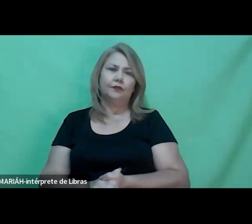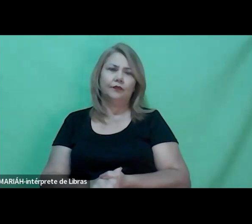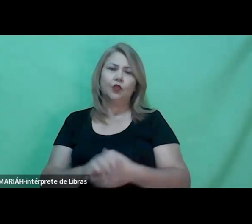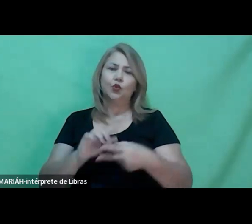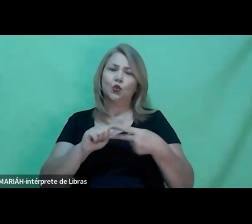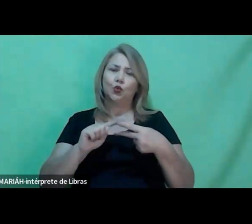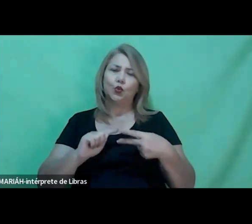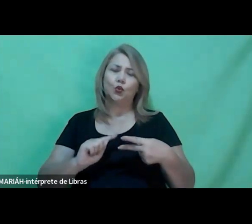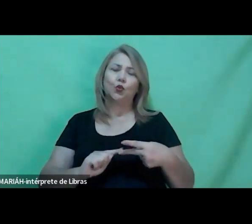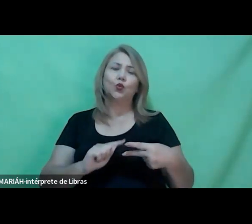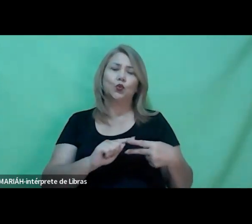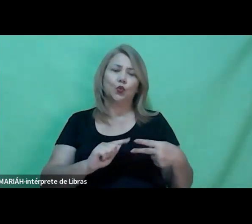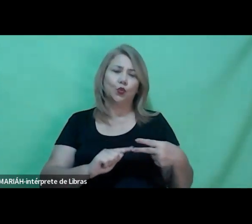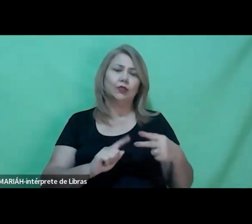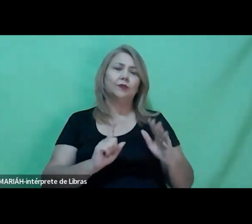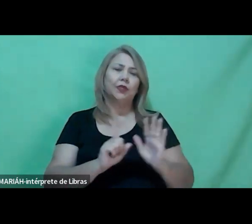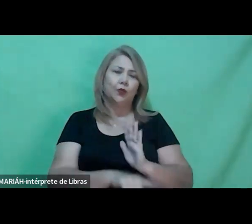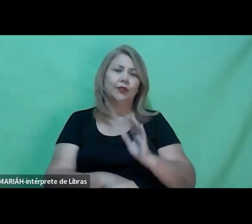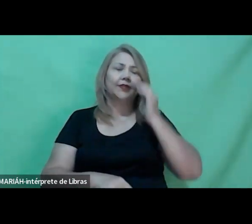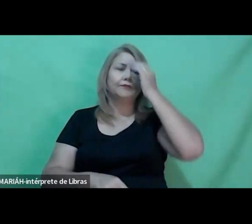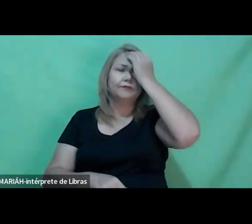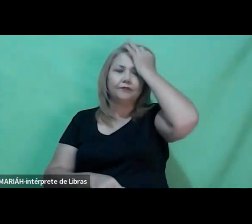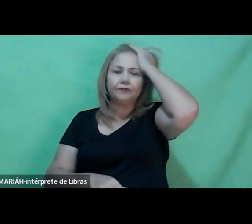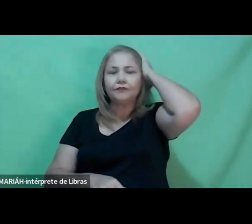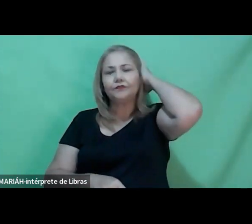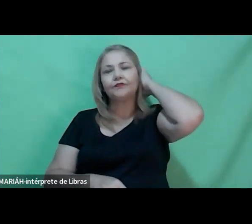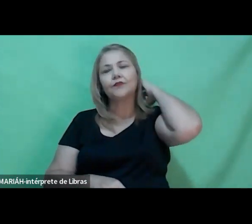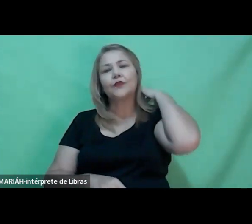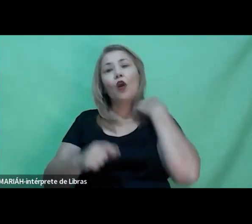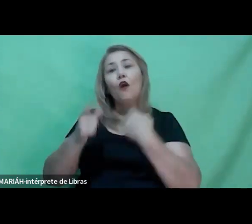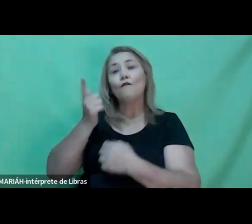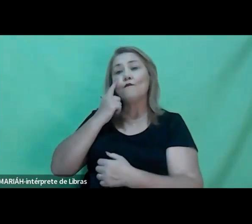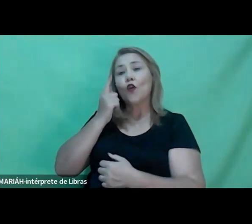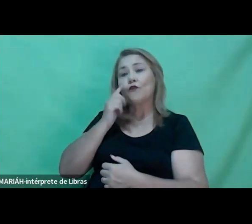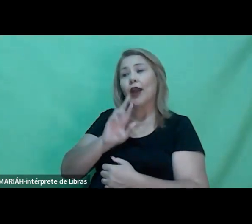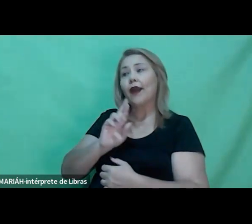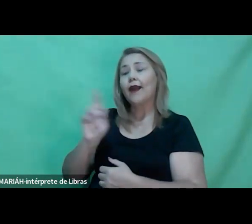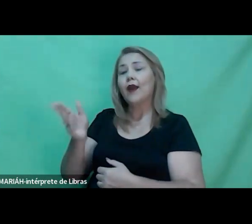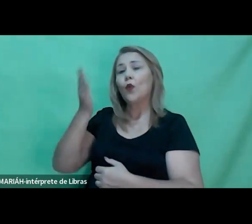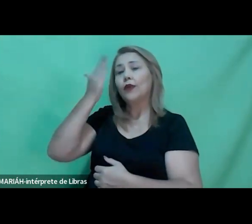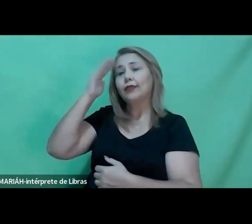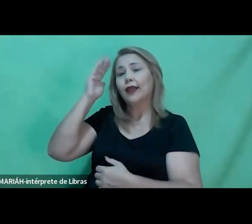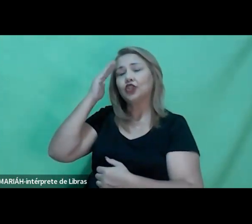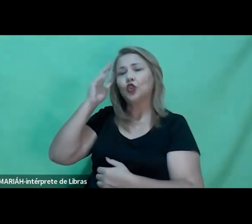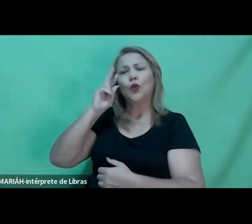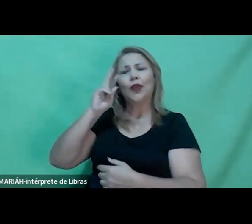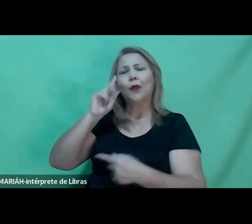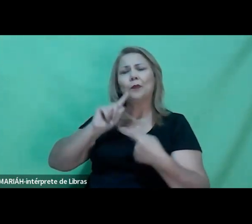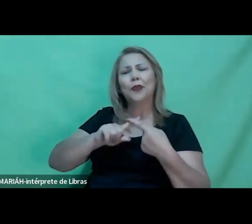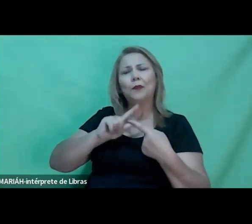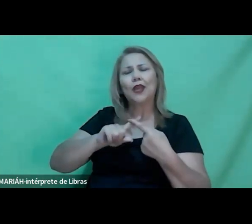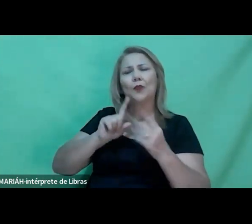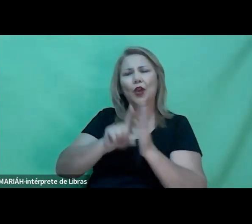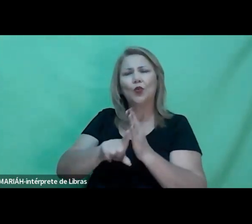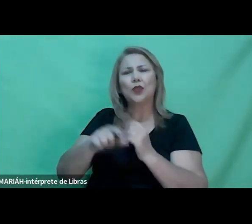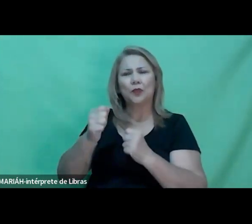preguntas eh A ver si entendí bien eh No recuerdo la primera pregunta tengo un poco más